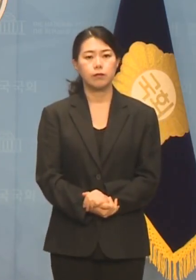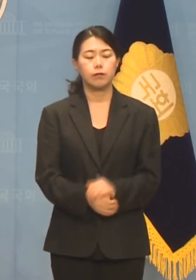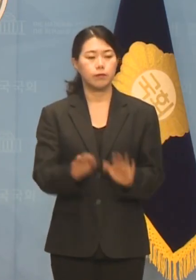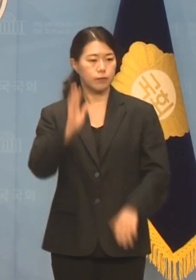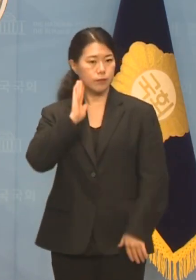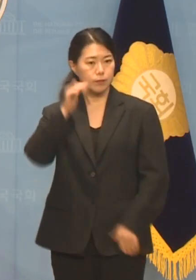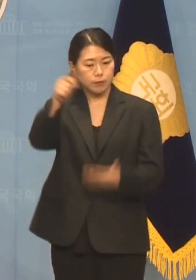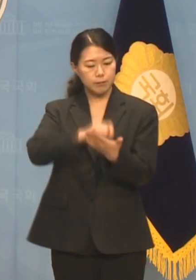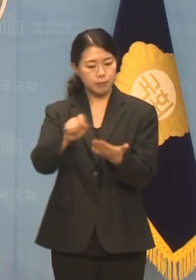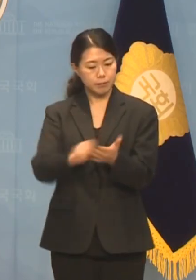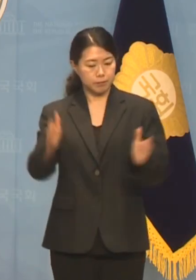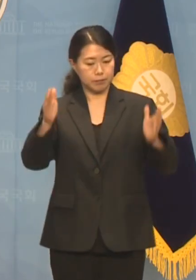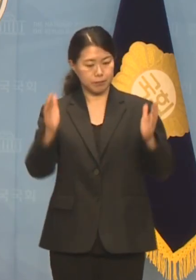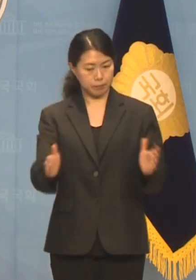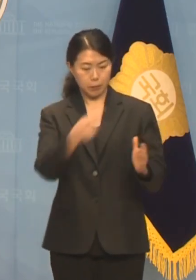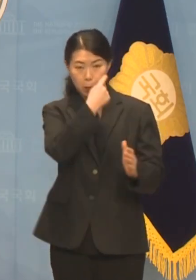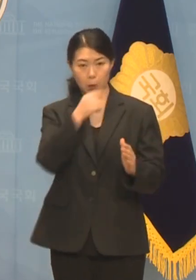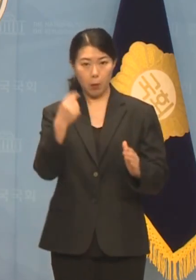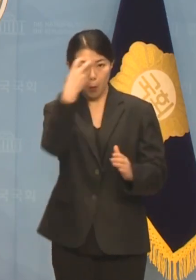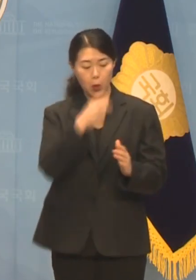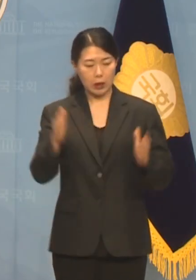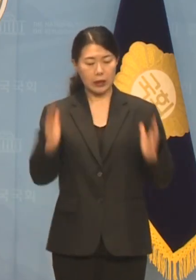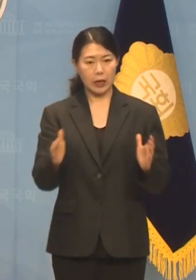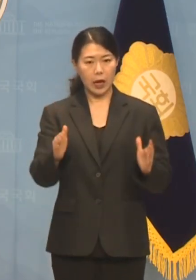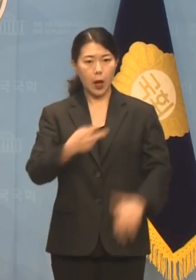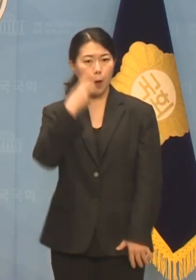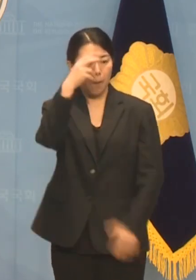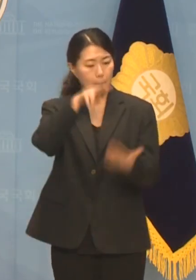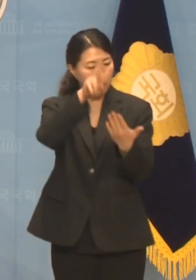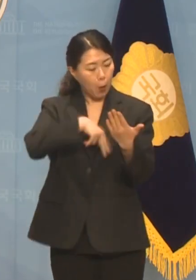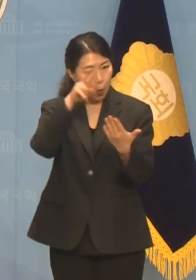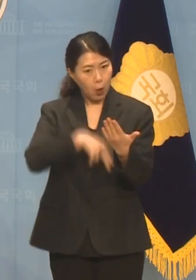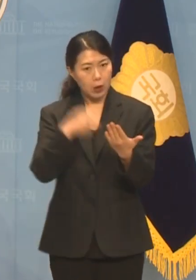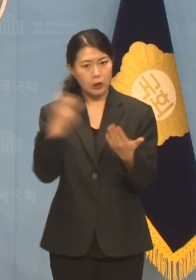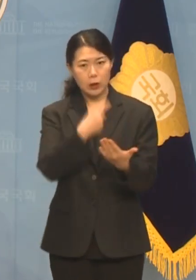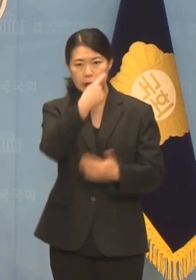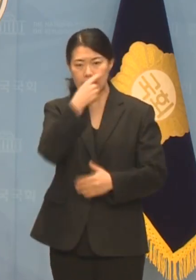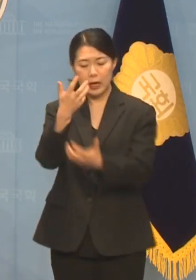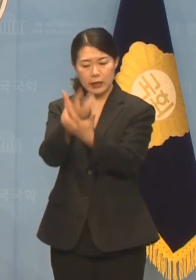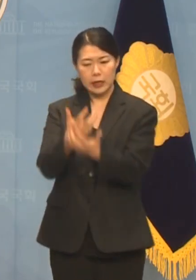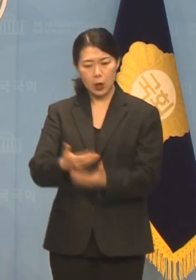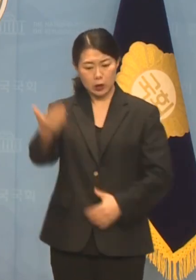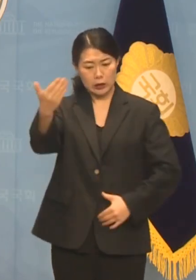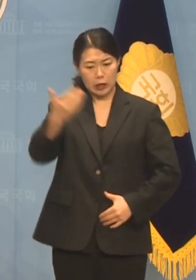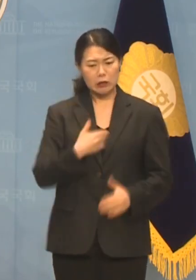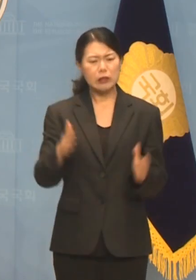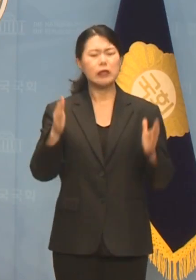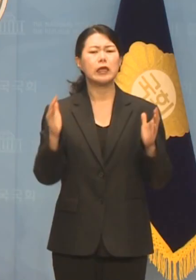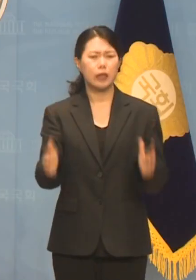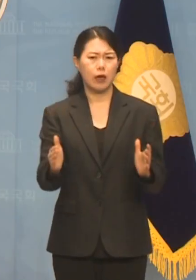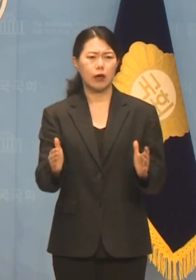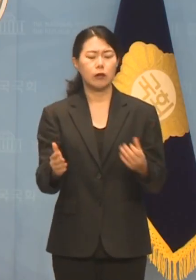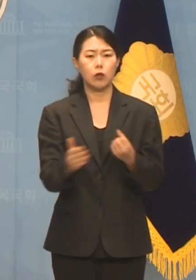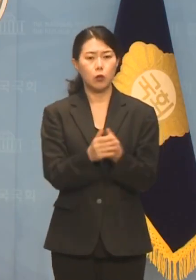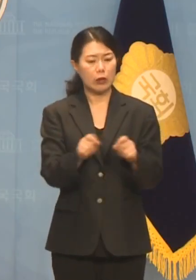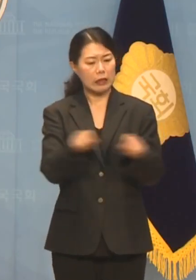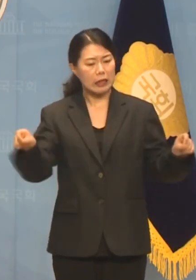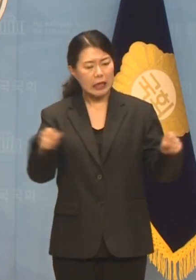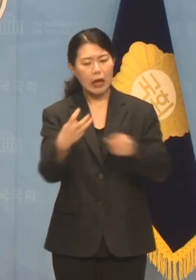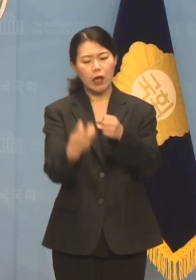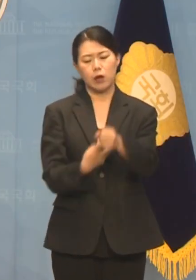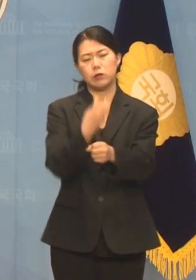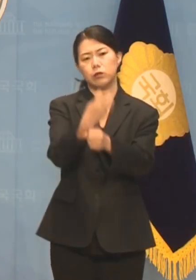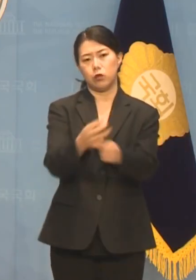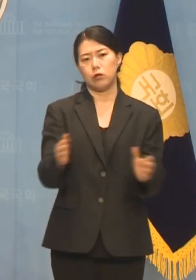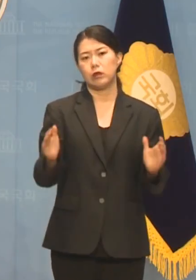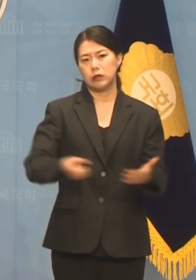대통령 기록물의 보호기간은 열람과 자료 제출 요구에 응하지 않을 수 있는 기간으로 최장